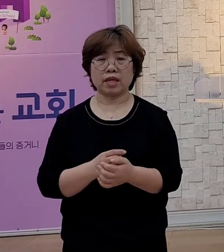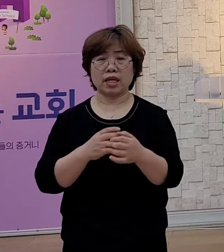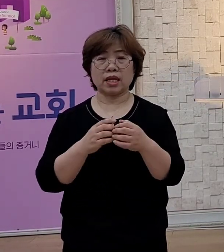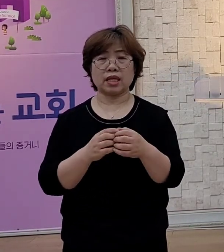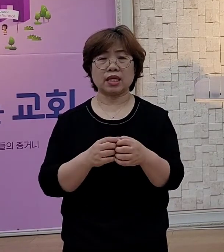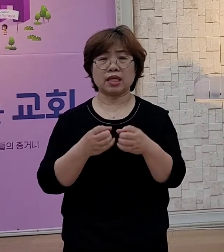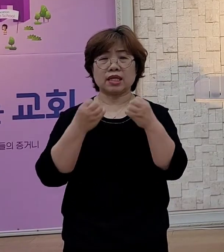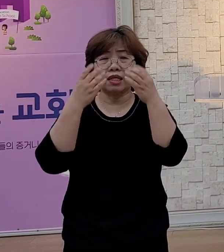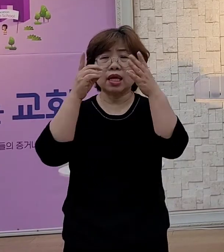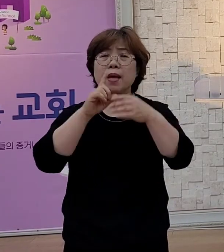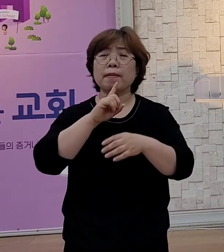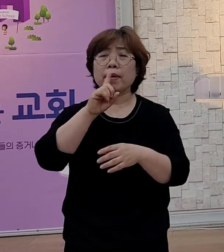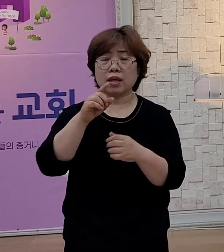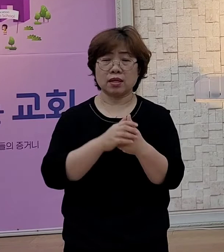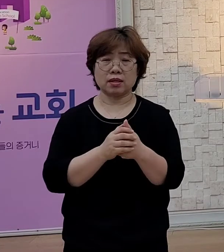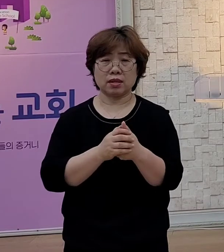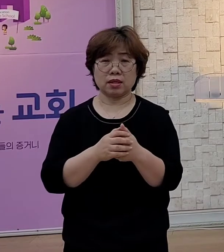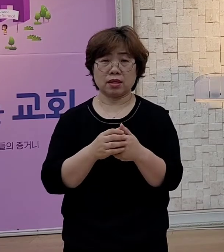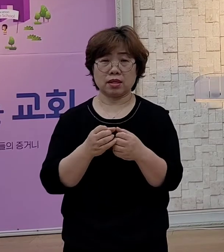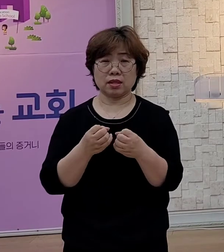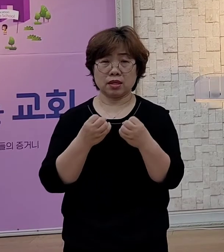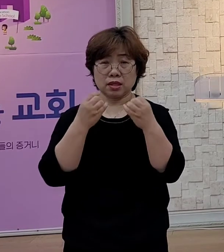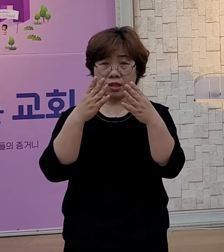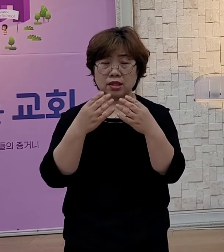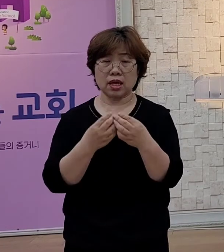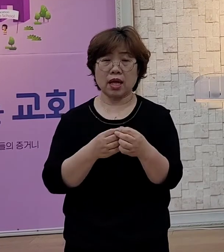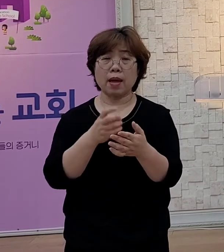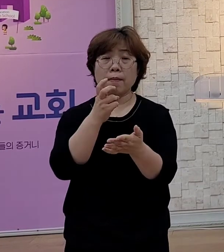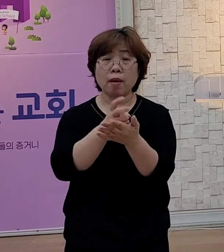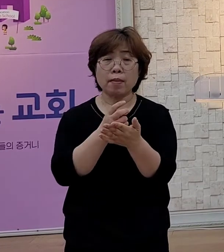새 계명을 너희에게 주노니